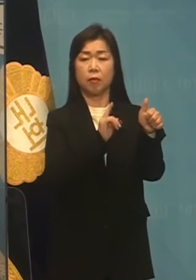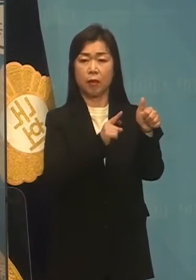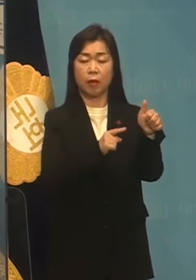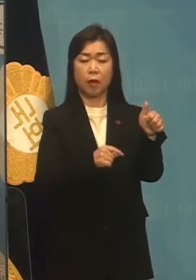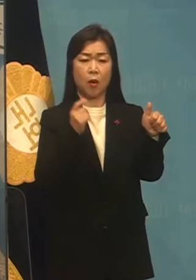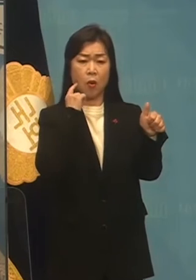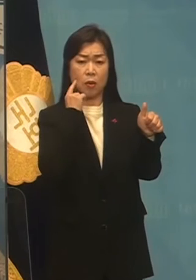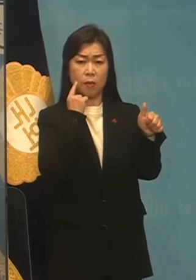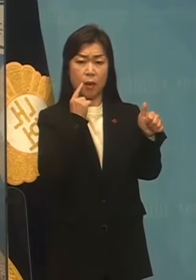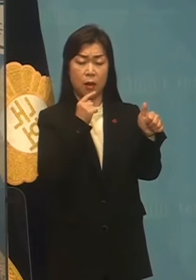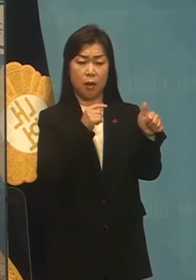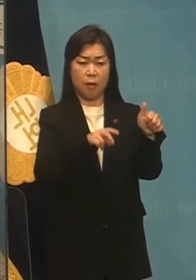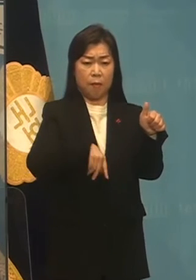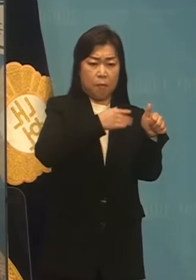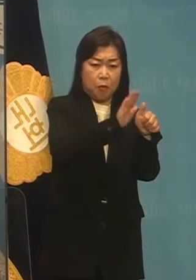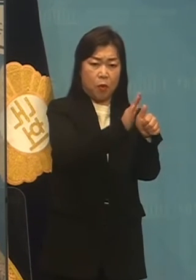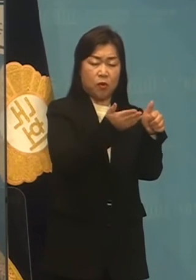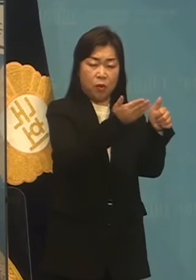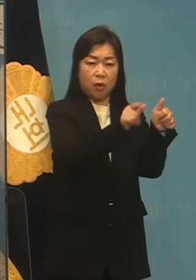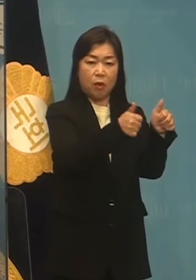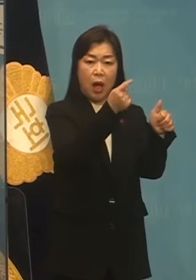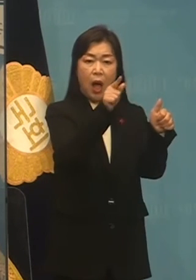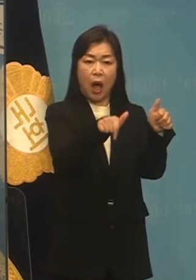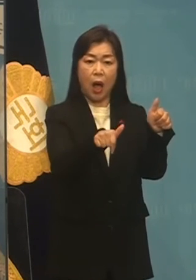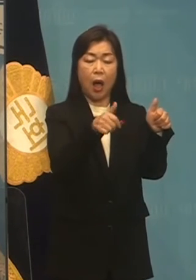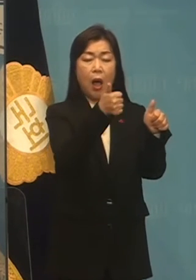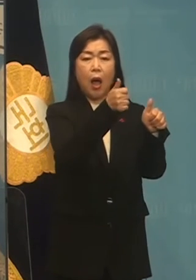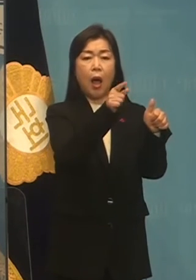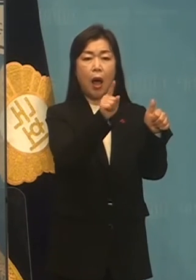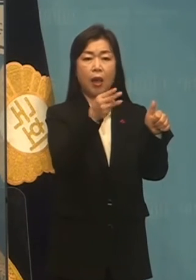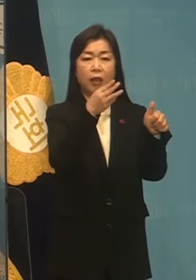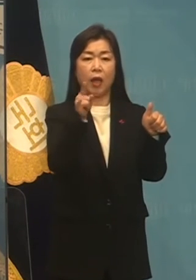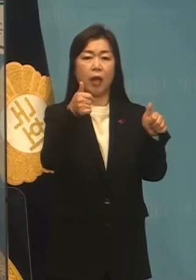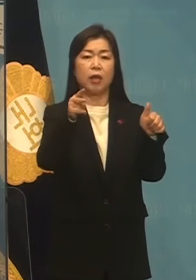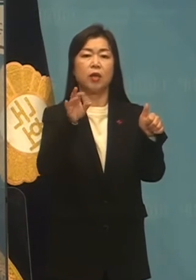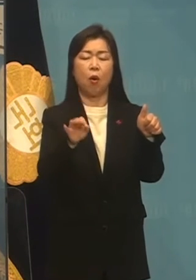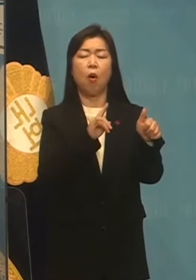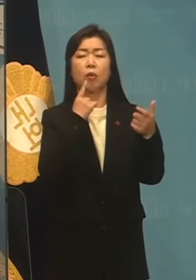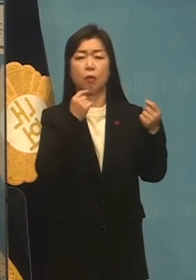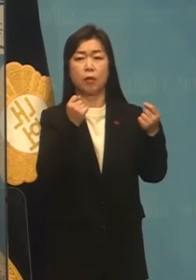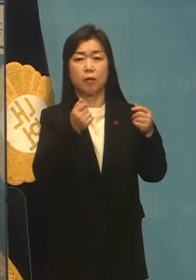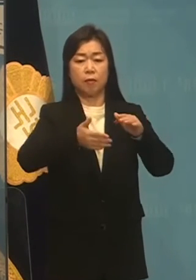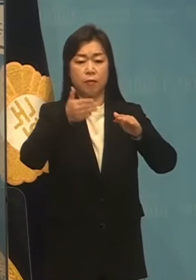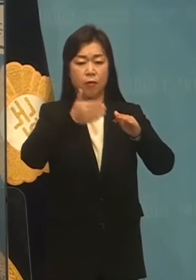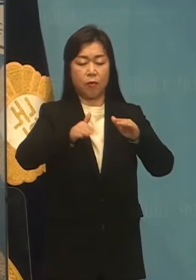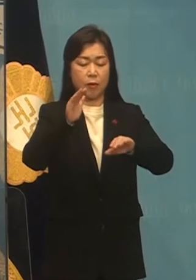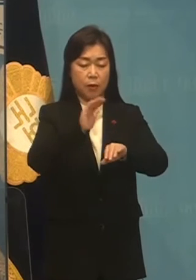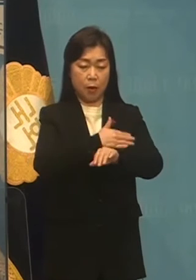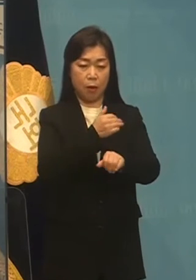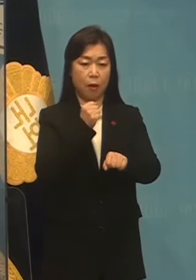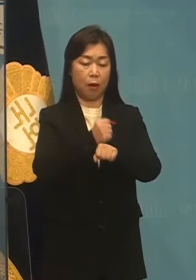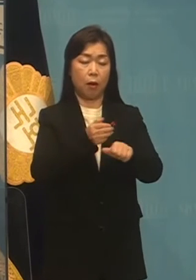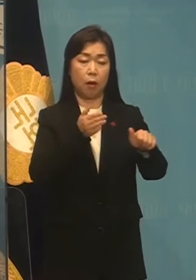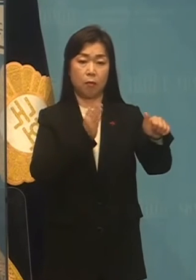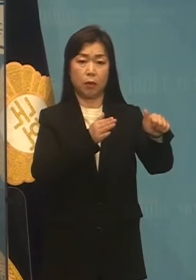박형준 측의 거짓말을 편승했던 하태경 국힘당 의원 역시 공식 사과를